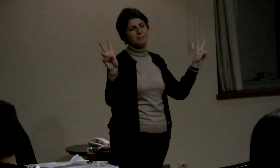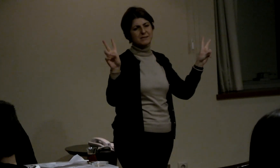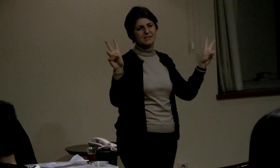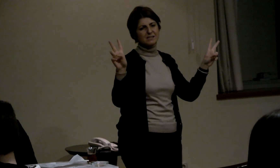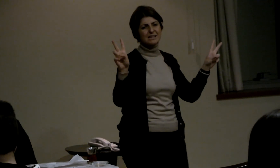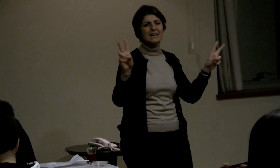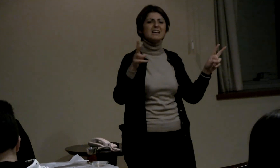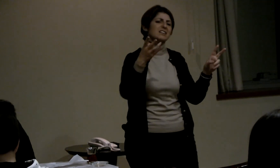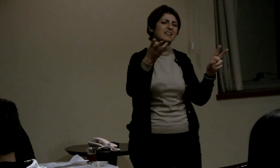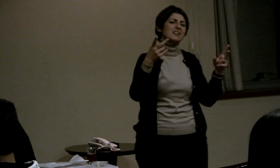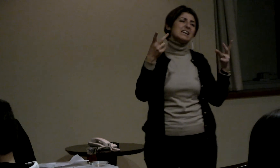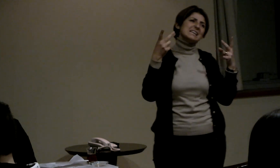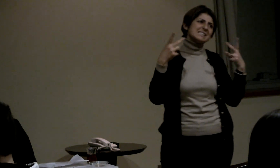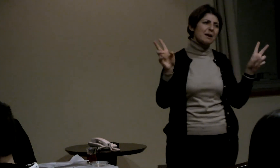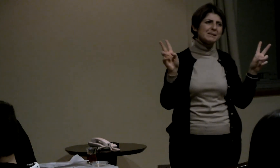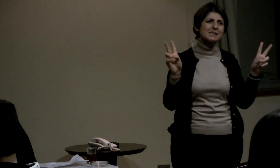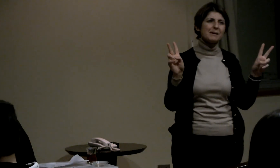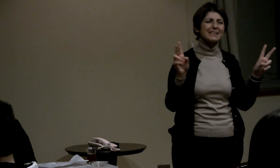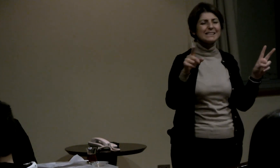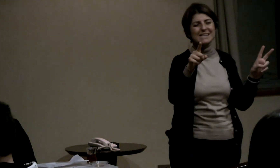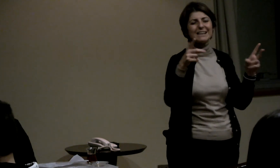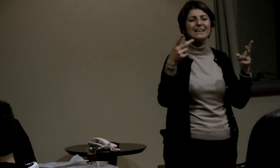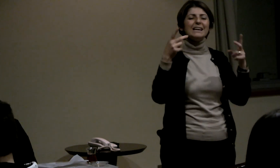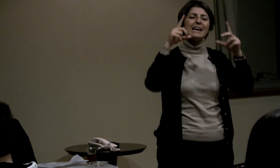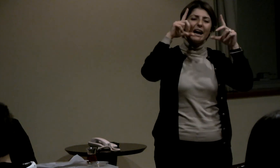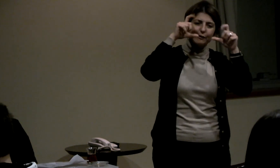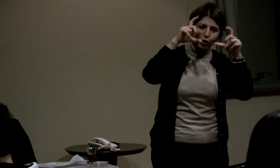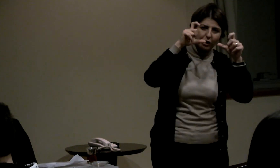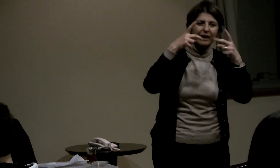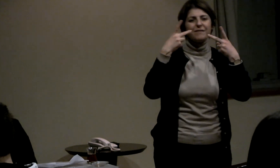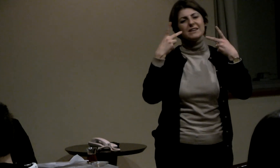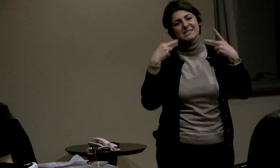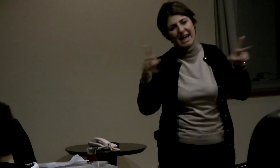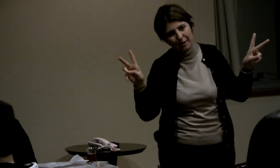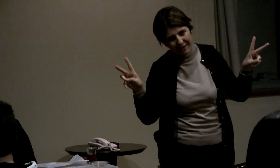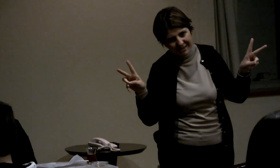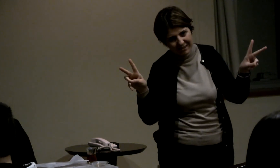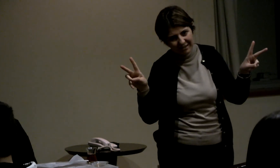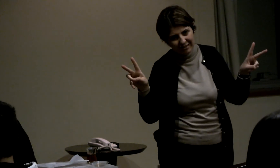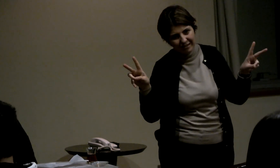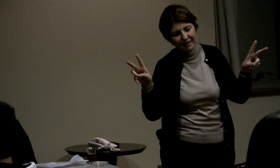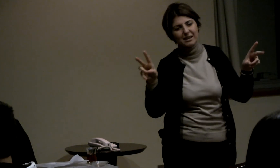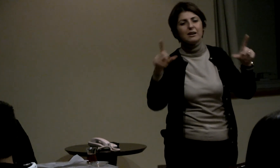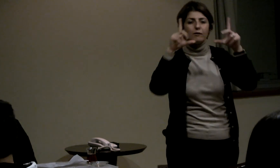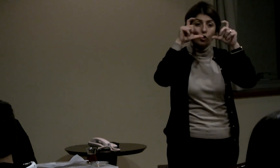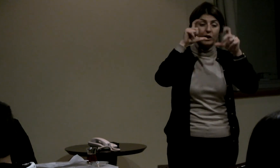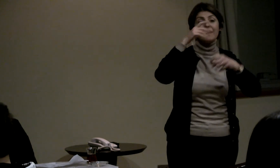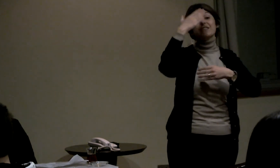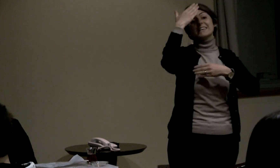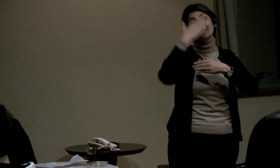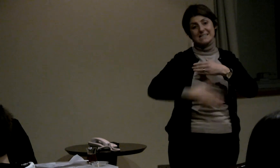Serbest. Ya da serbest zamandan ziyade fotoğraf serbest. Fotoğraf yasak.